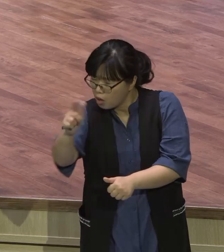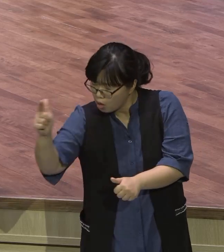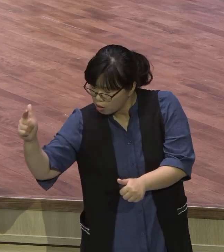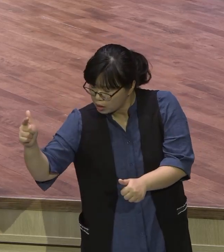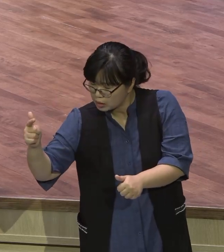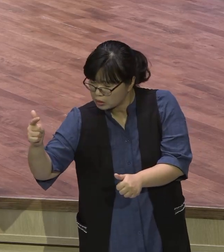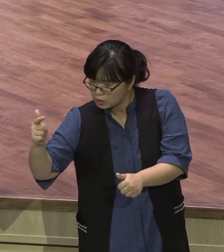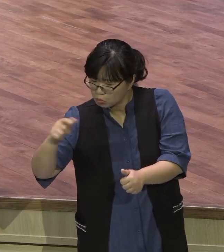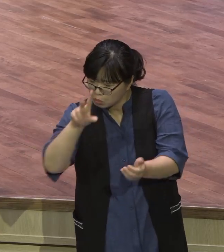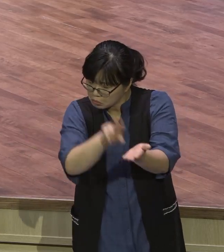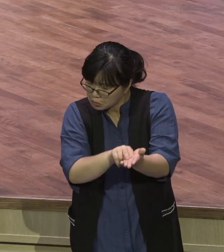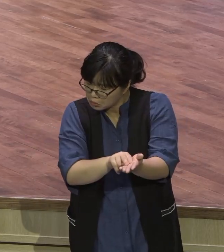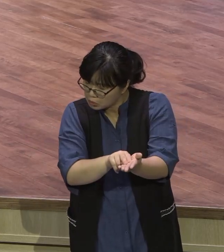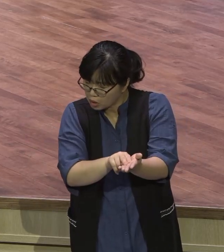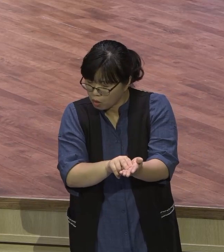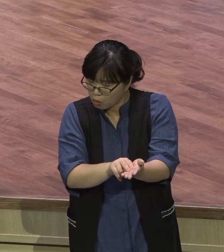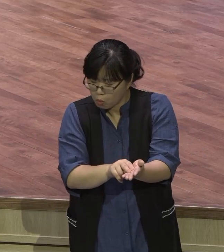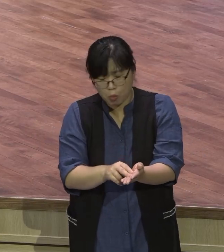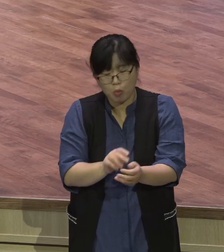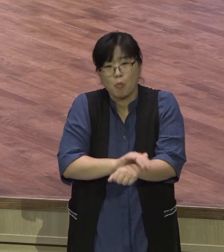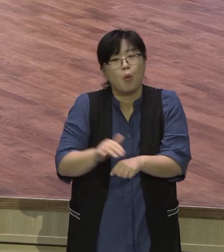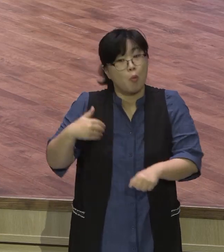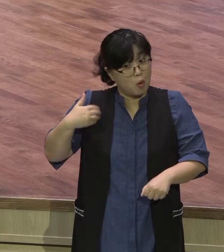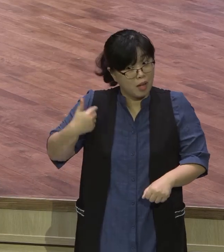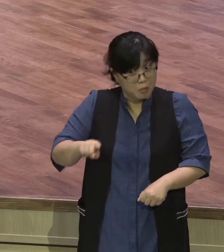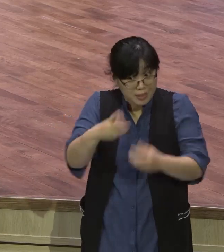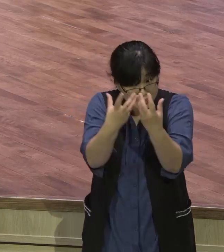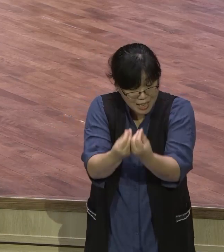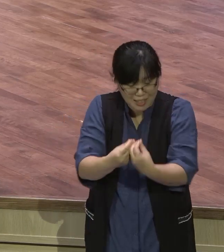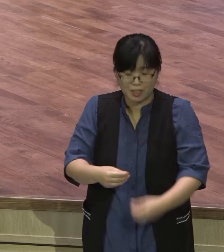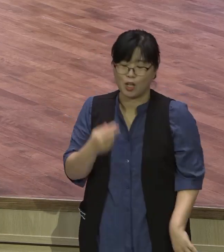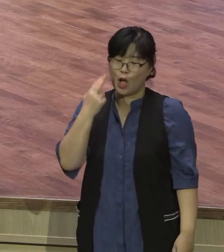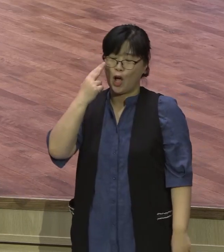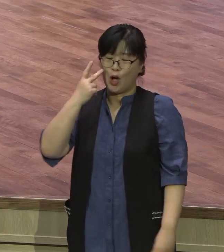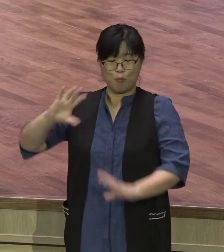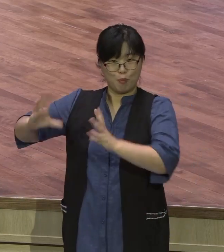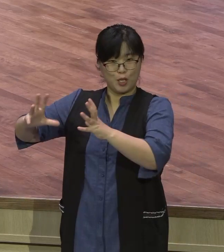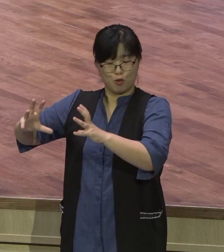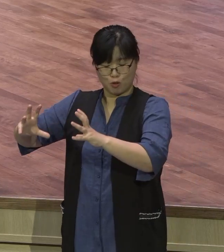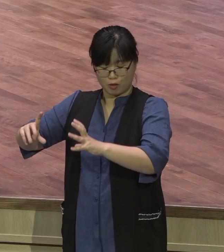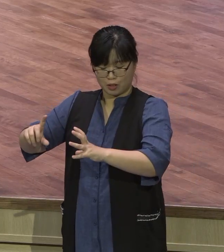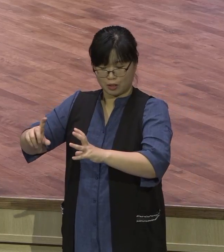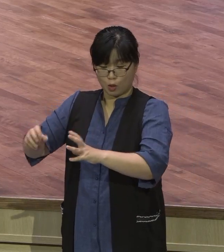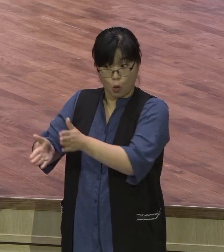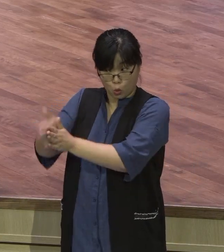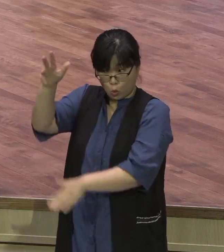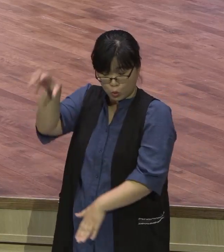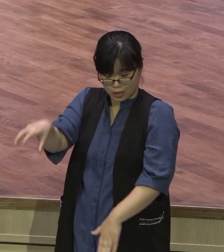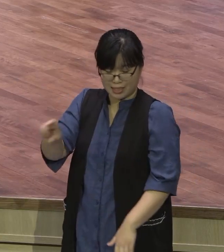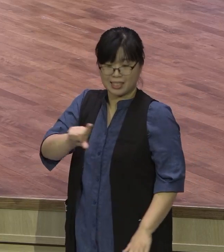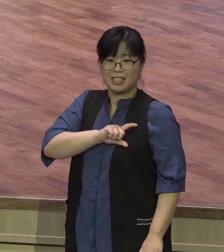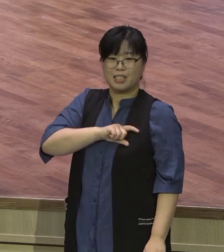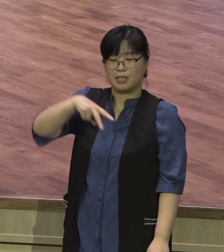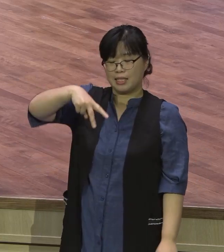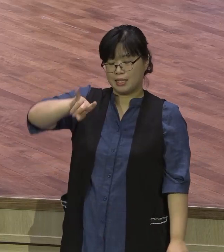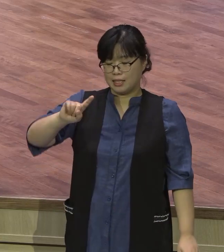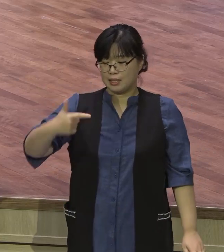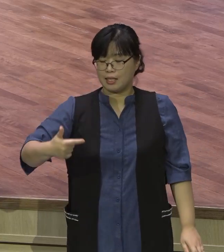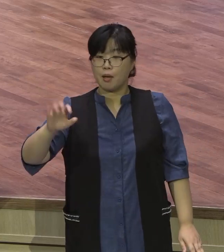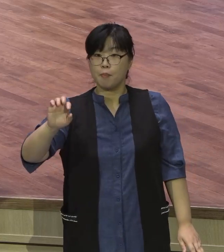여름 한결 옷을 입고 있어요 이상한 일이 버려지고 있어요 십몇도 십몇도 추워가지고 한여름 뜨거워가지고